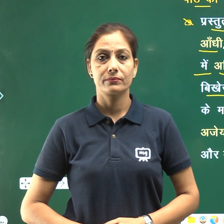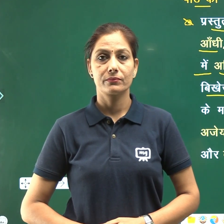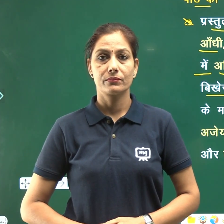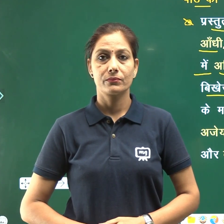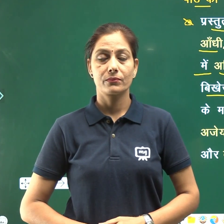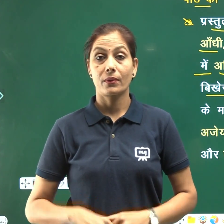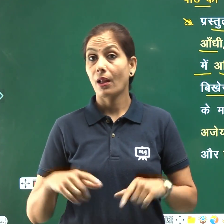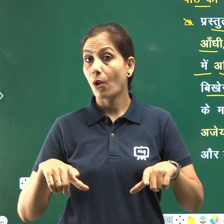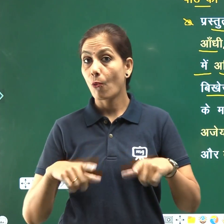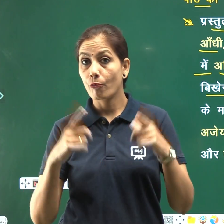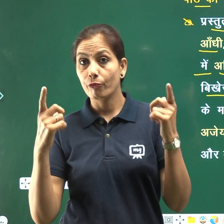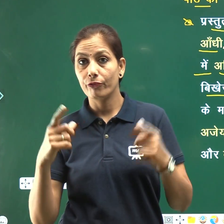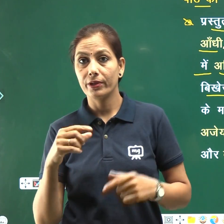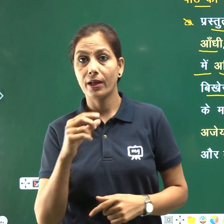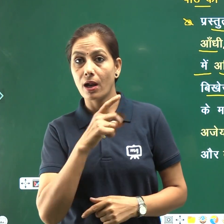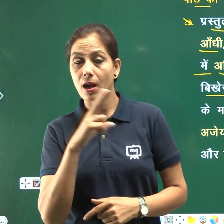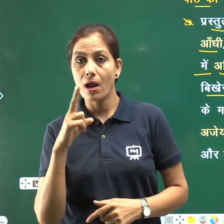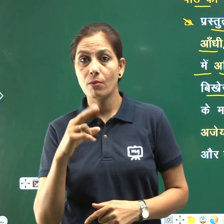शिरीष के फूल के माध्यम से